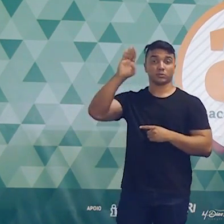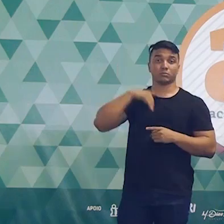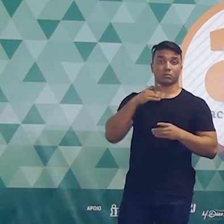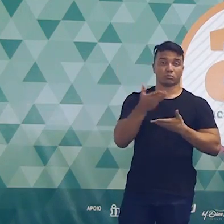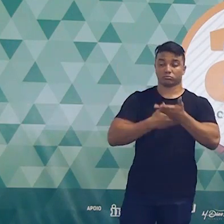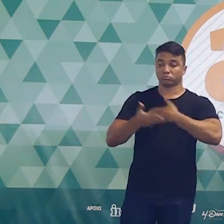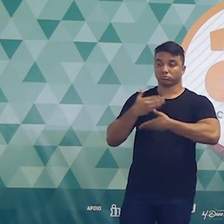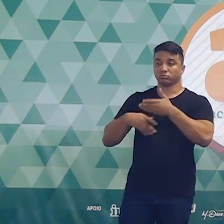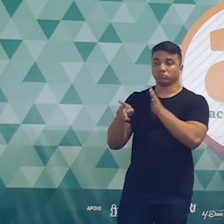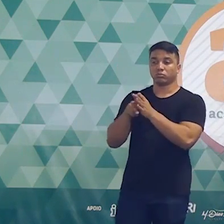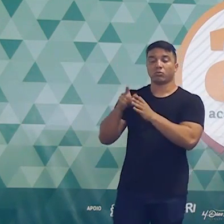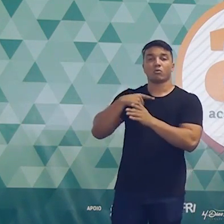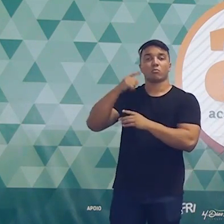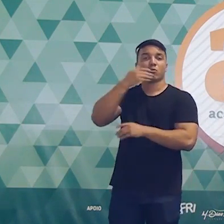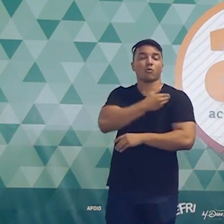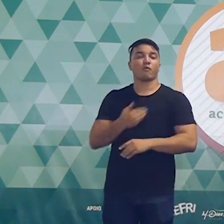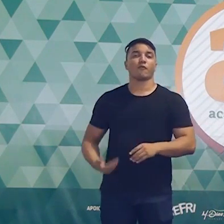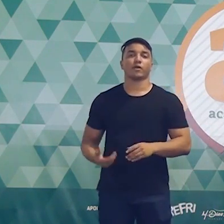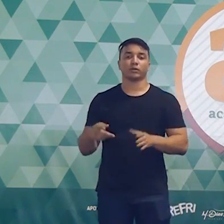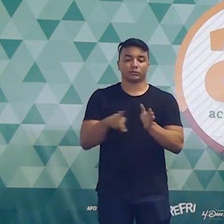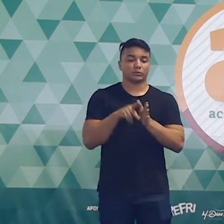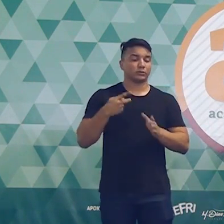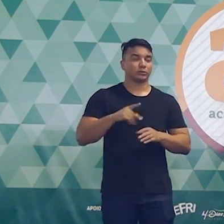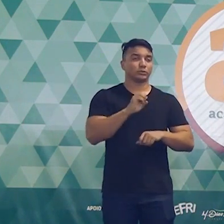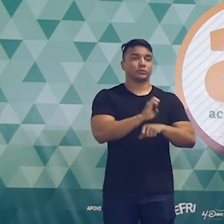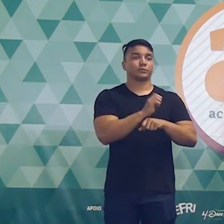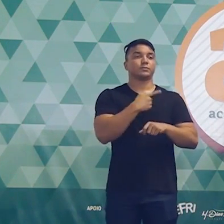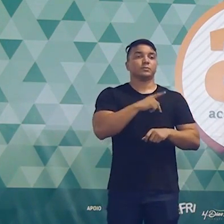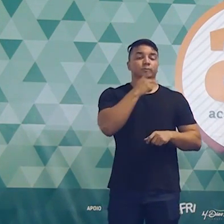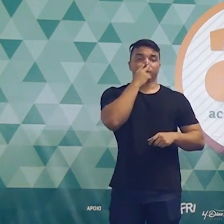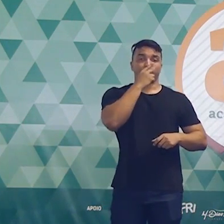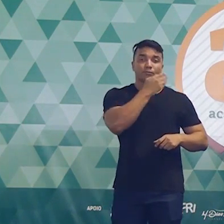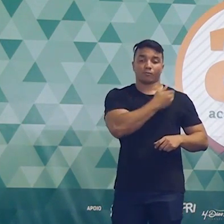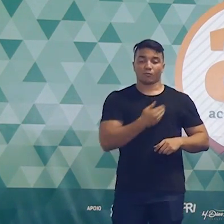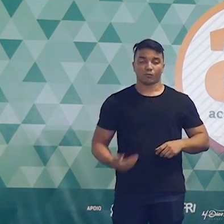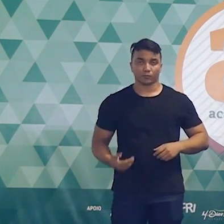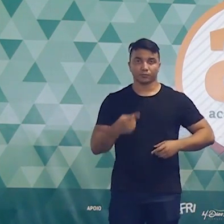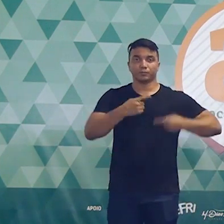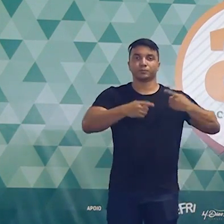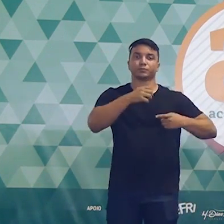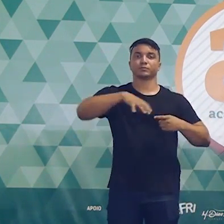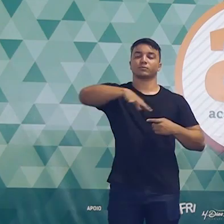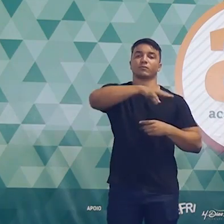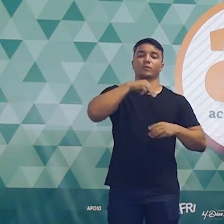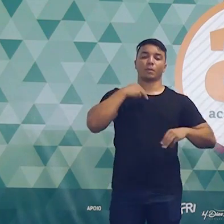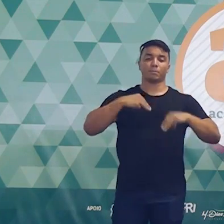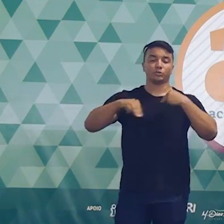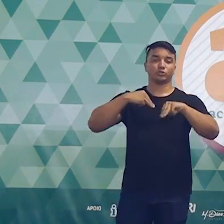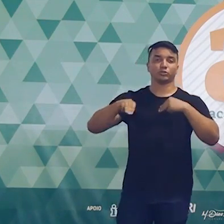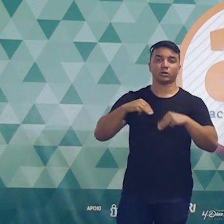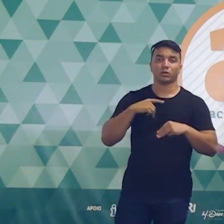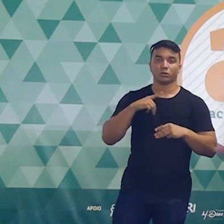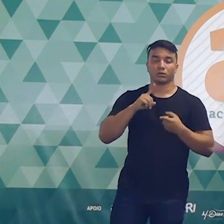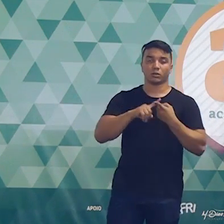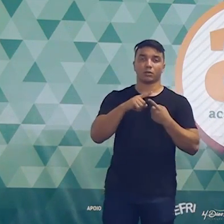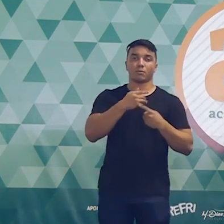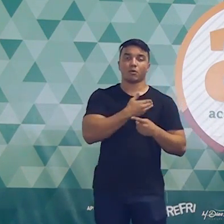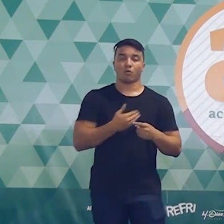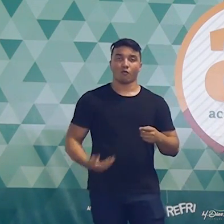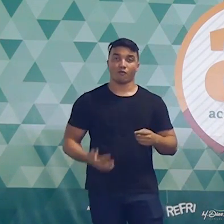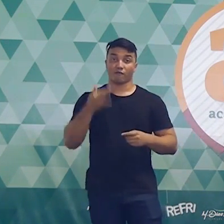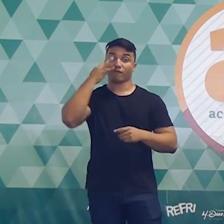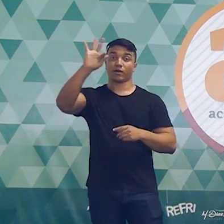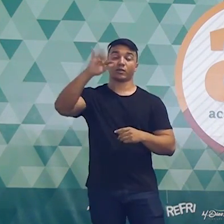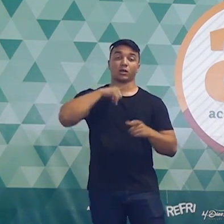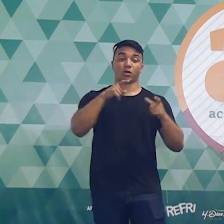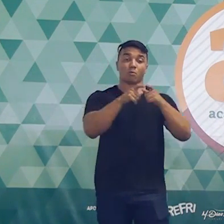colaboração governamental do Estado, via poder público, via ministério tal, via governo federal,